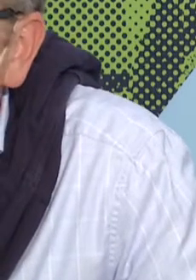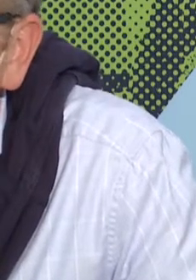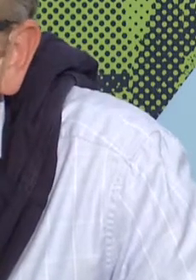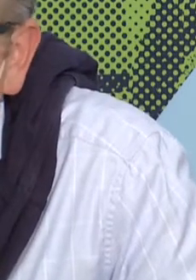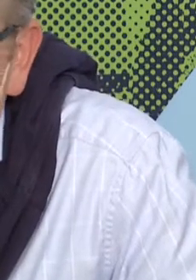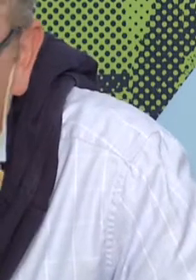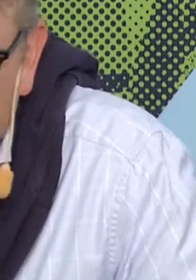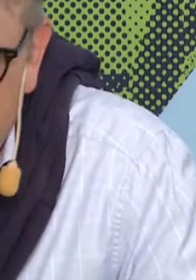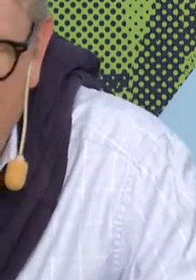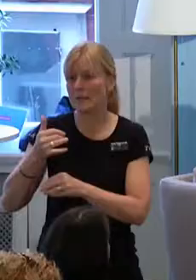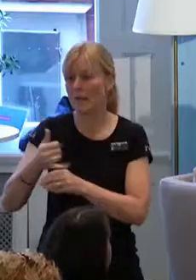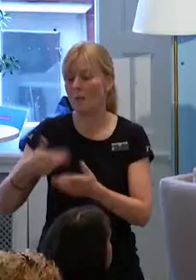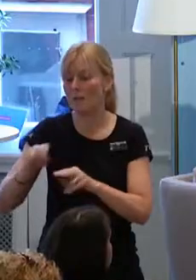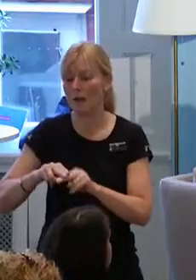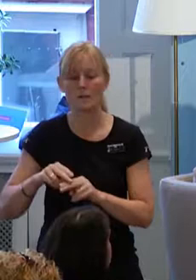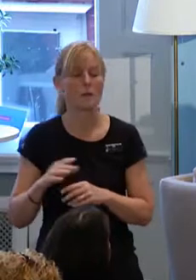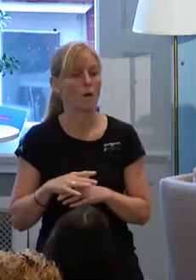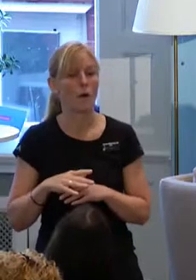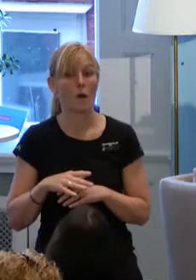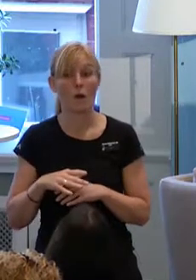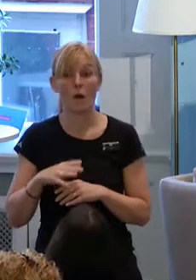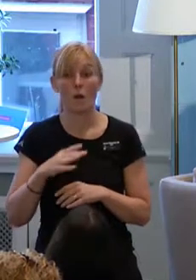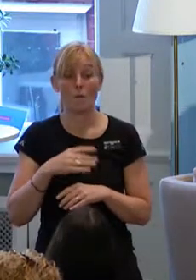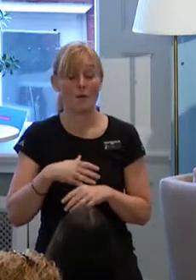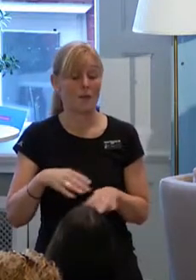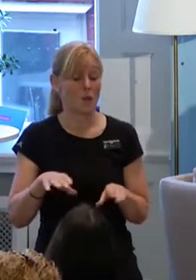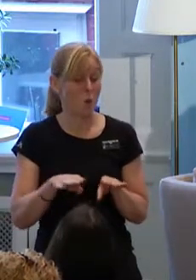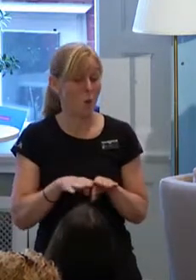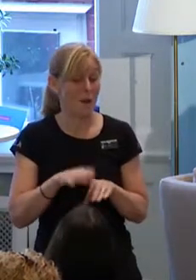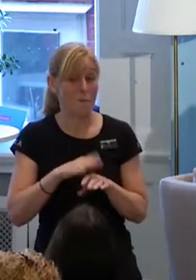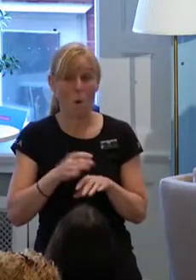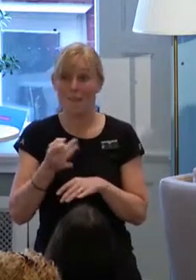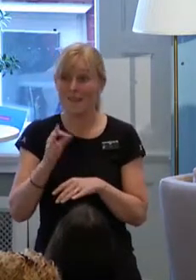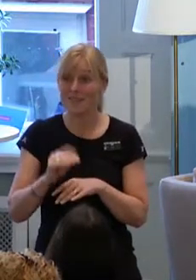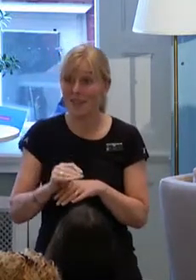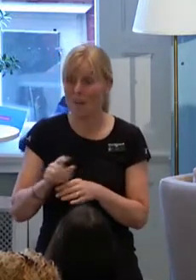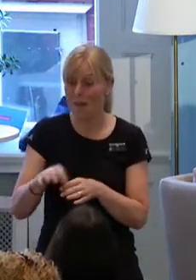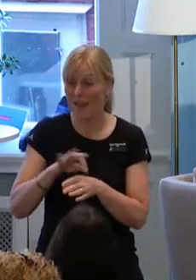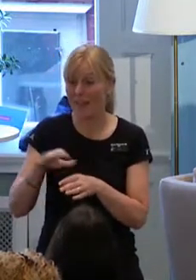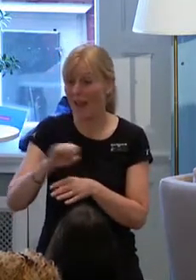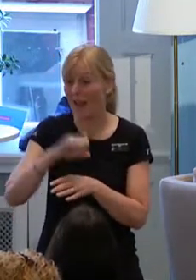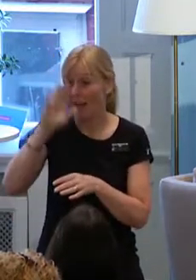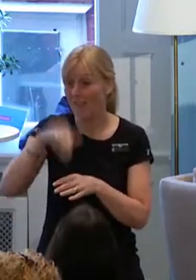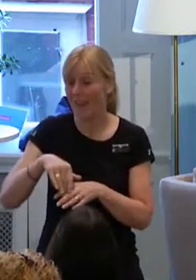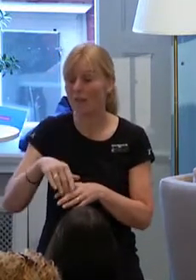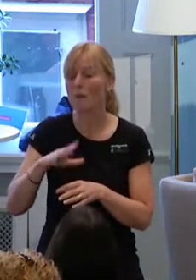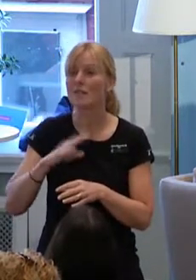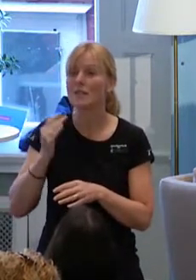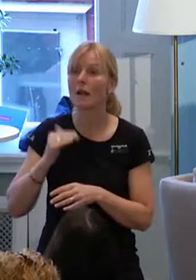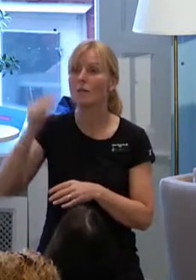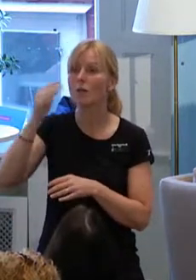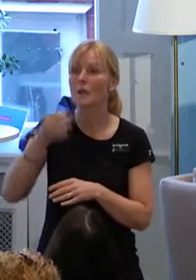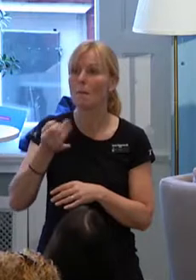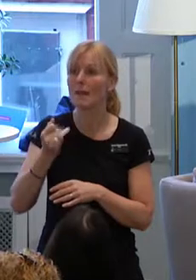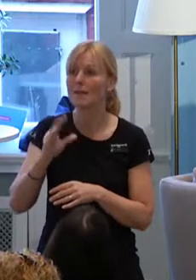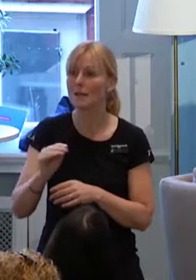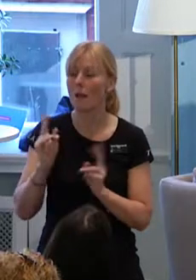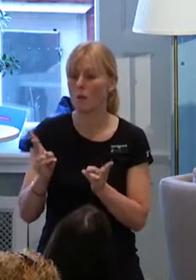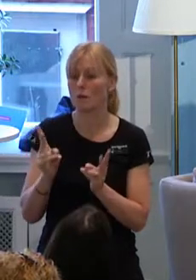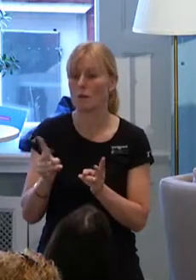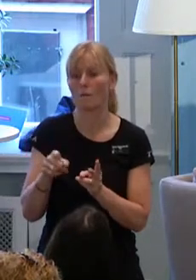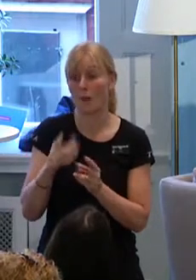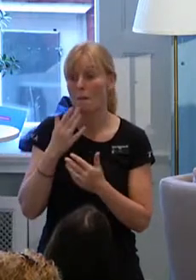sig. Och det finns en potential där, för vi har ju varit urdåliga i det här PISA-mätningen, det vet ju alla. Ja. Men det finns ju en slags vuxen PISA också, om man tittar på vad de vuxna kan. Där är vi